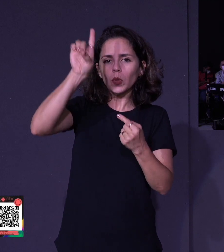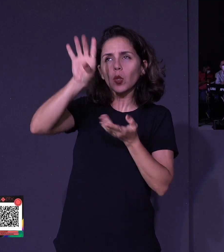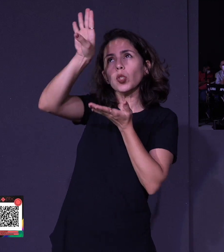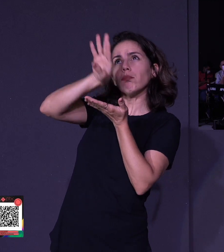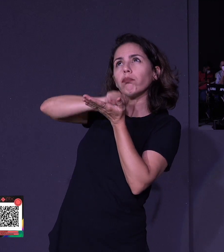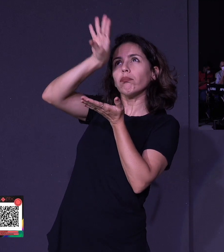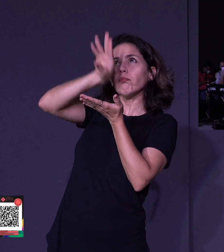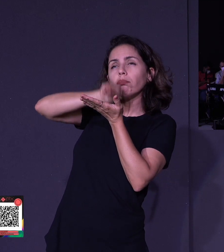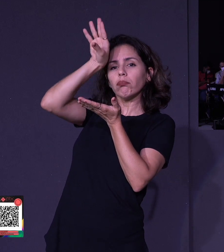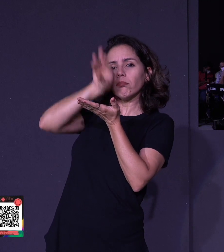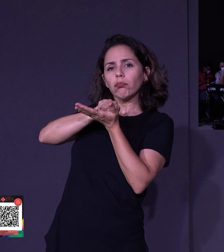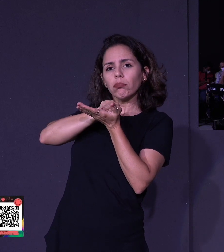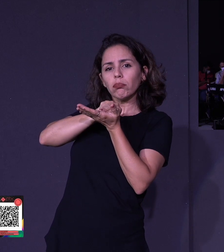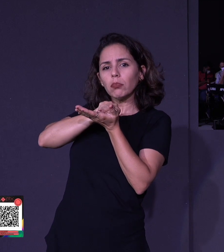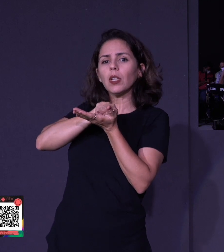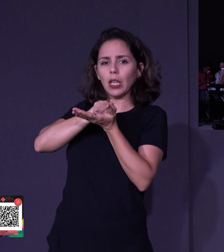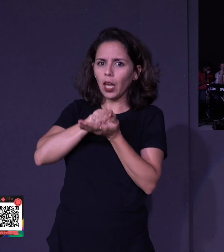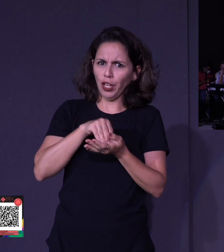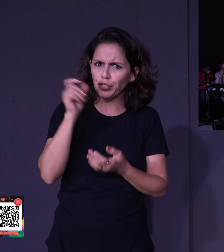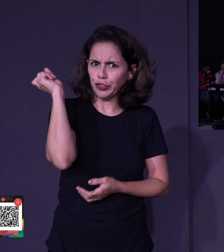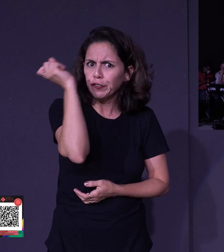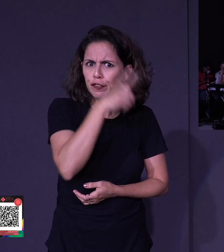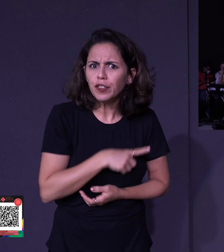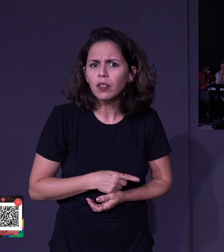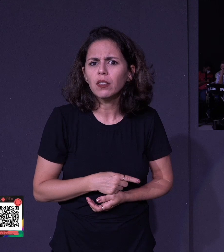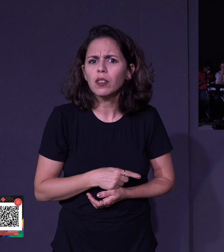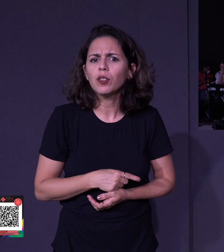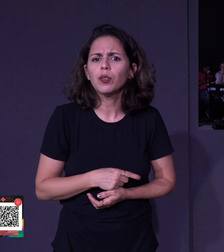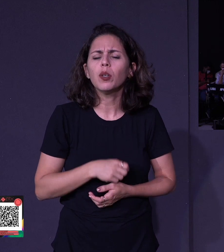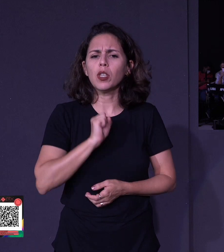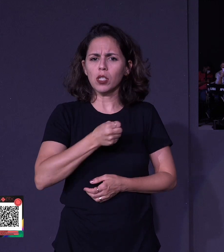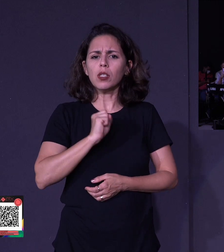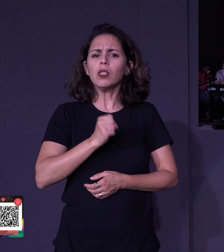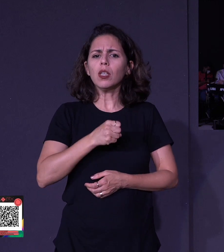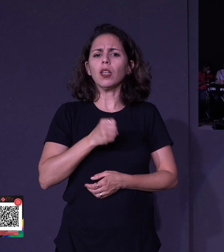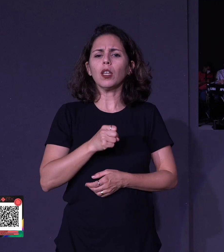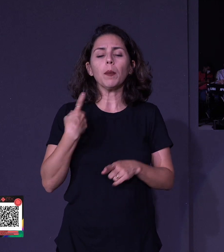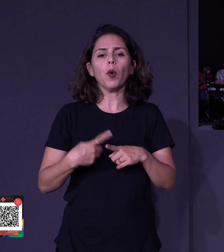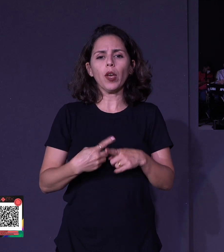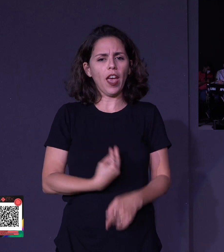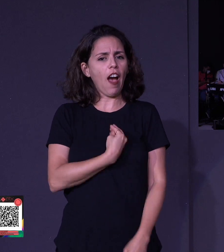Porque precisamos abrir um caminho para eles, a fim de que vivam nele a vida toda. Jesus é esse caminho.